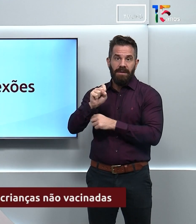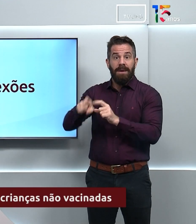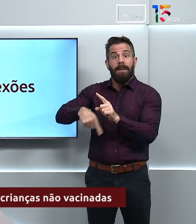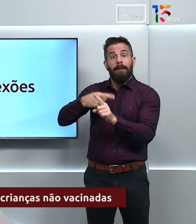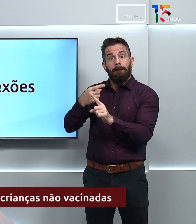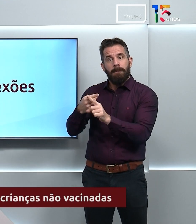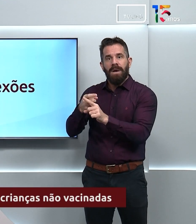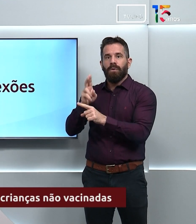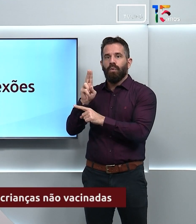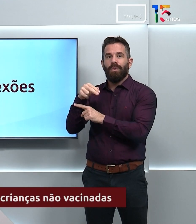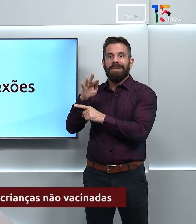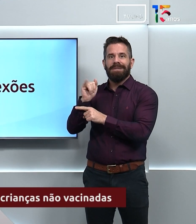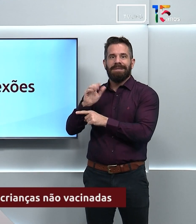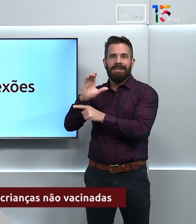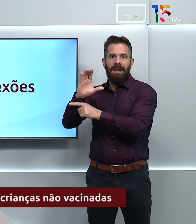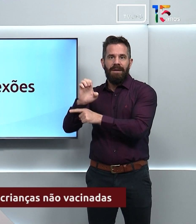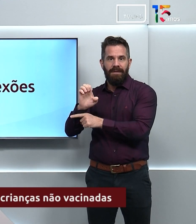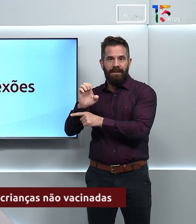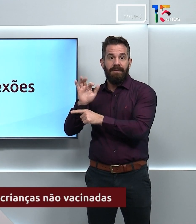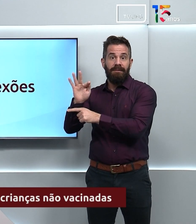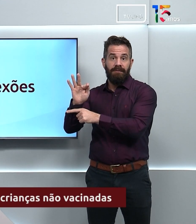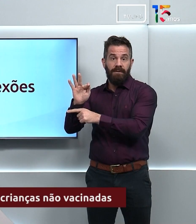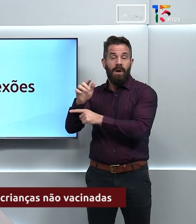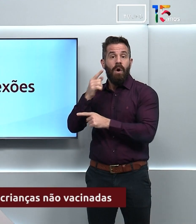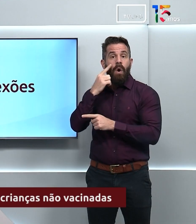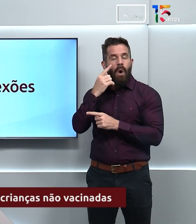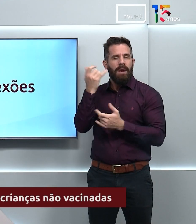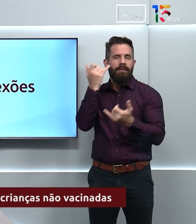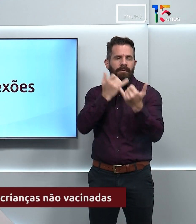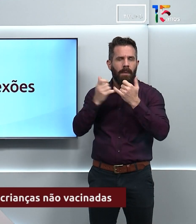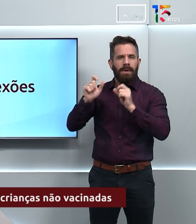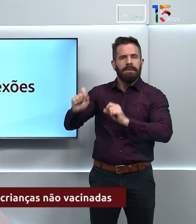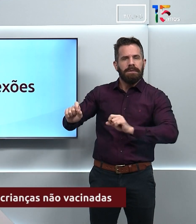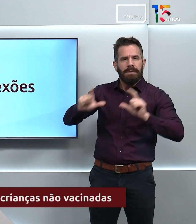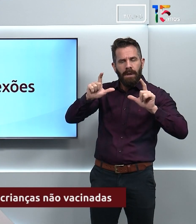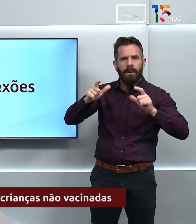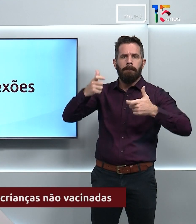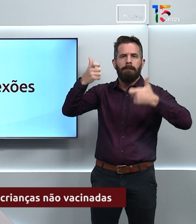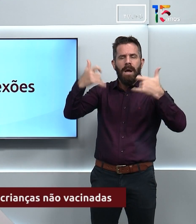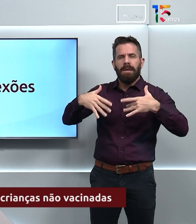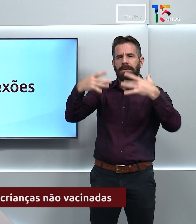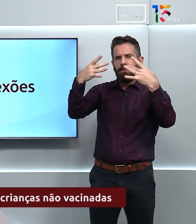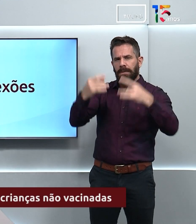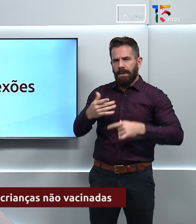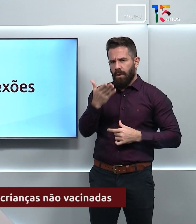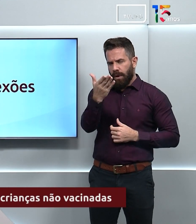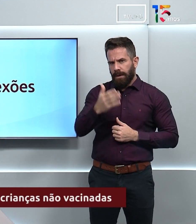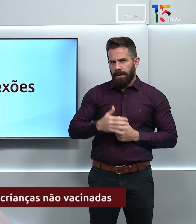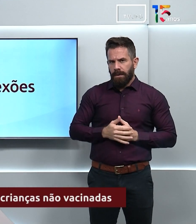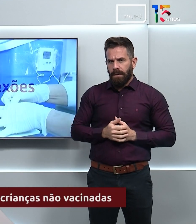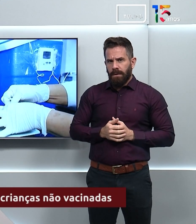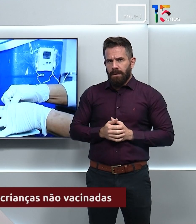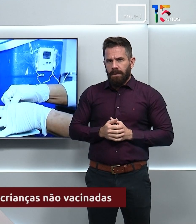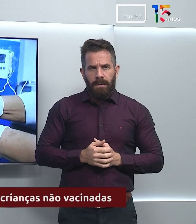Nações Unidas para a Infância. Confira agora uma reportagem que a gente fez especial sobre esse assunto.